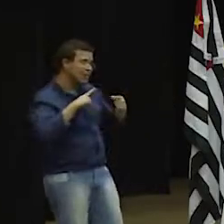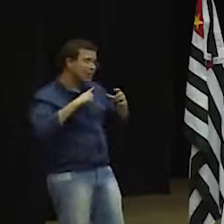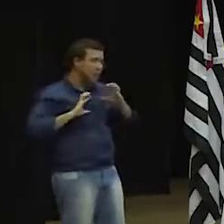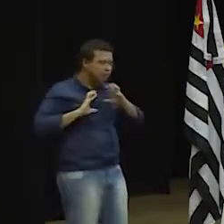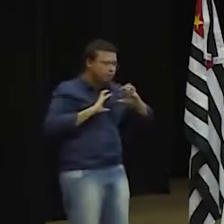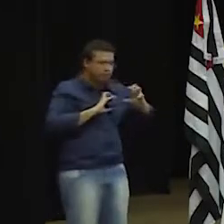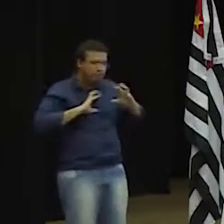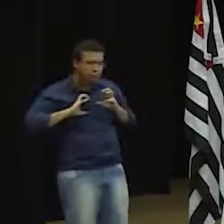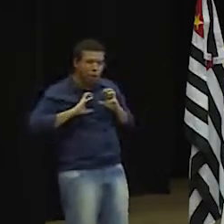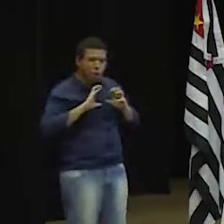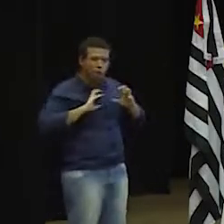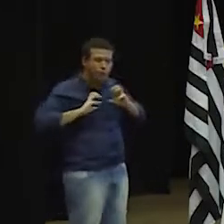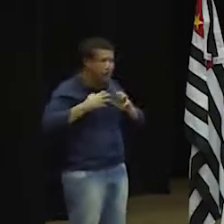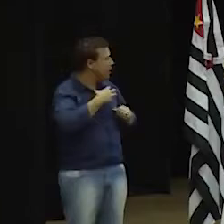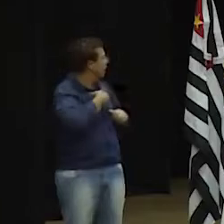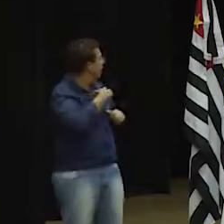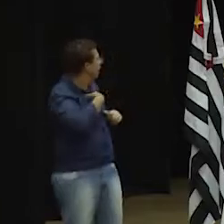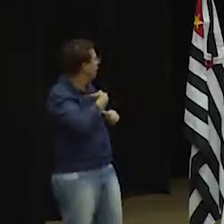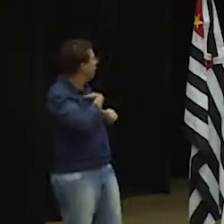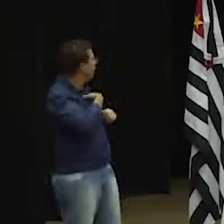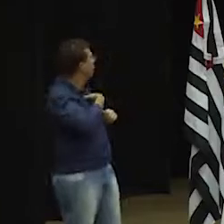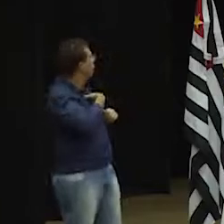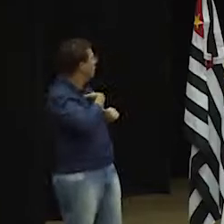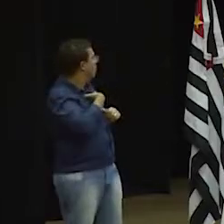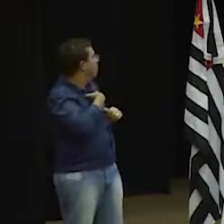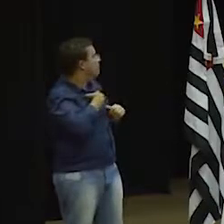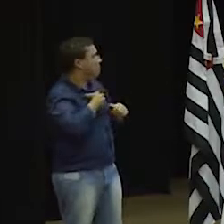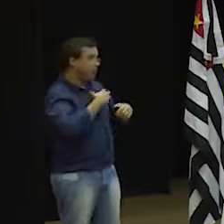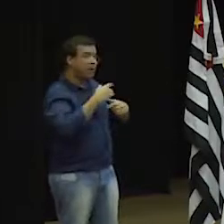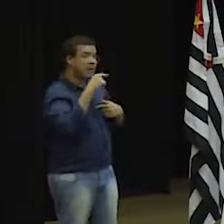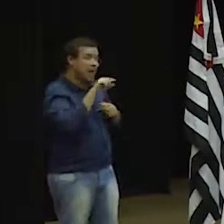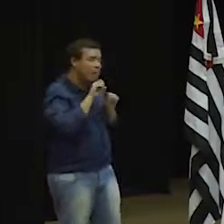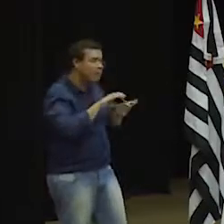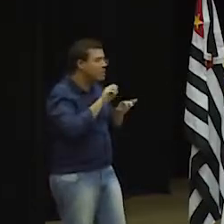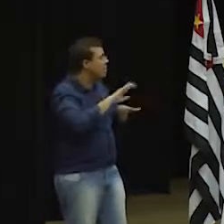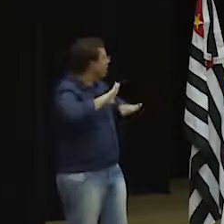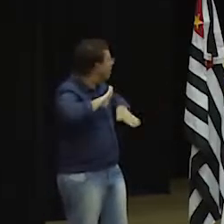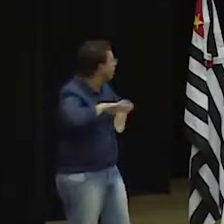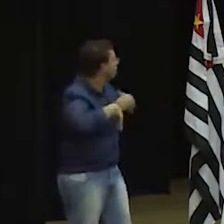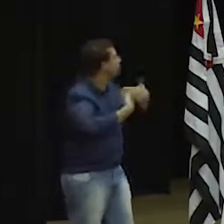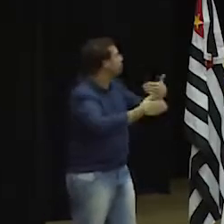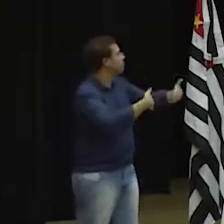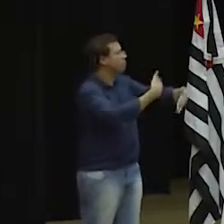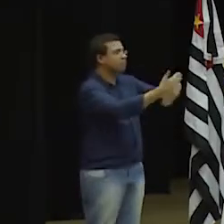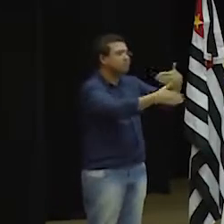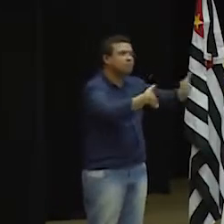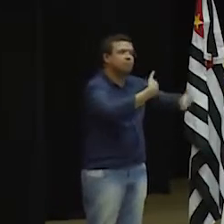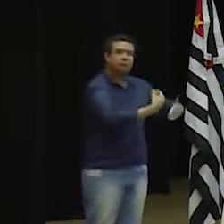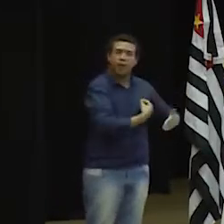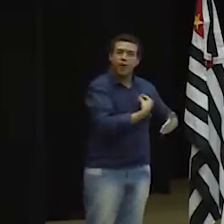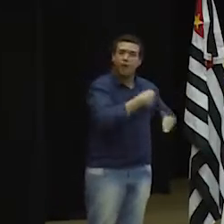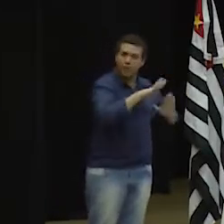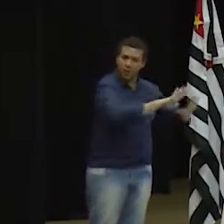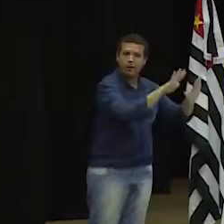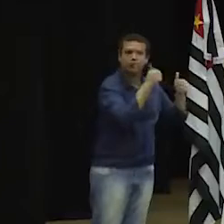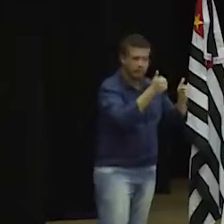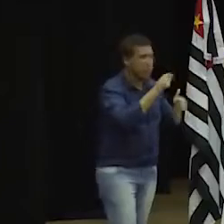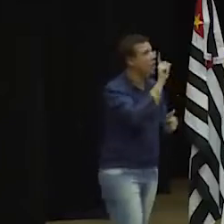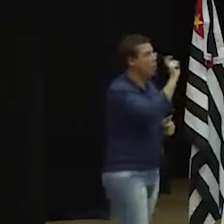Fala sobre a importância da elaboração de conflitos infantis, que